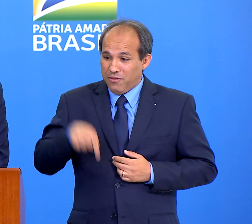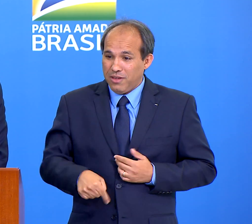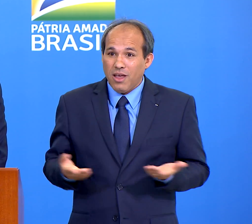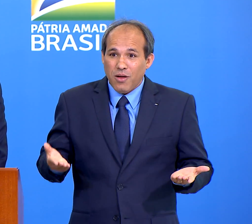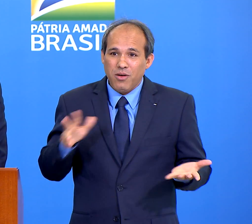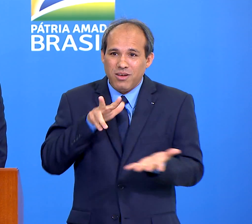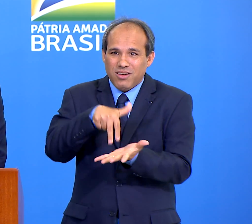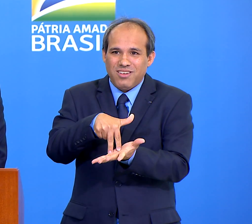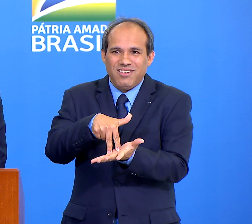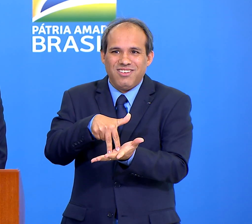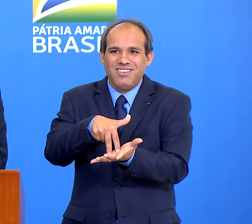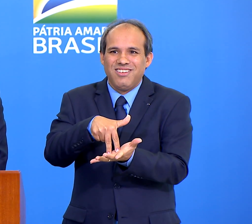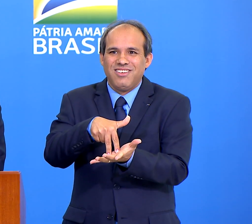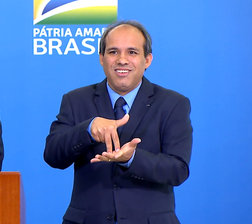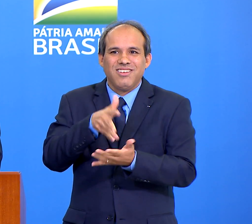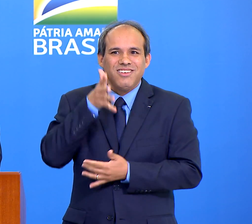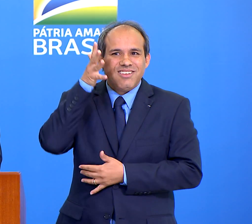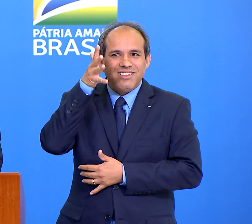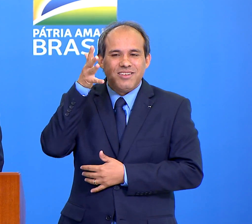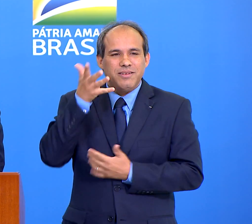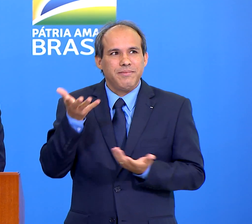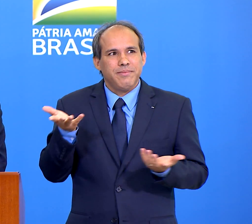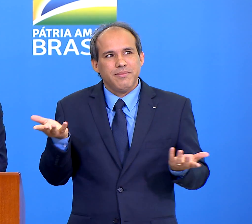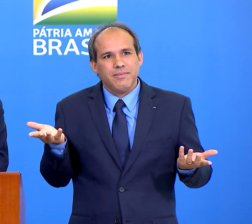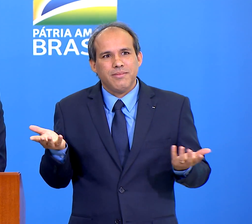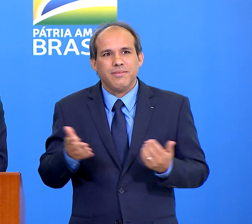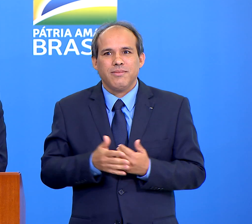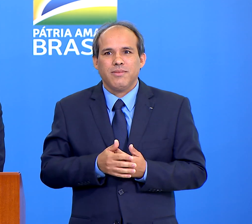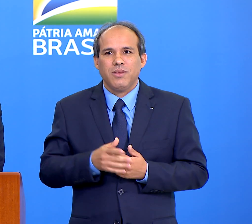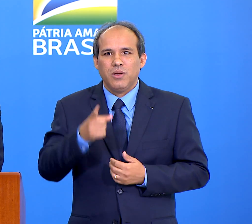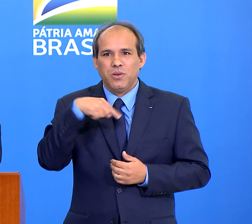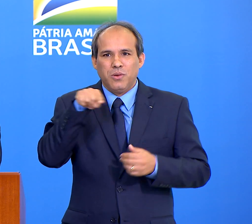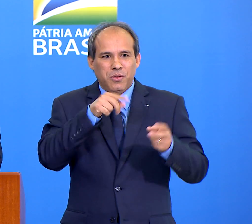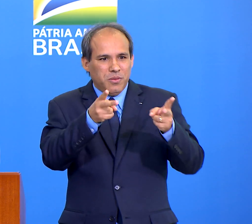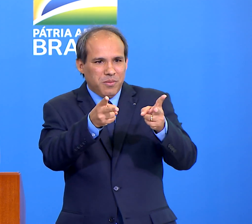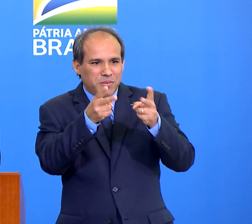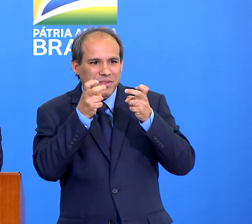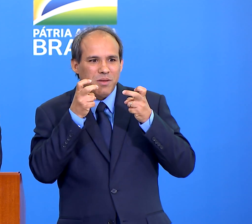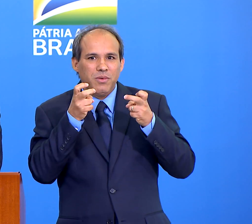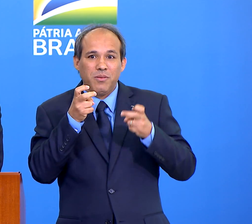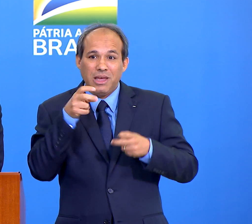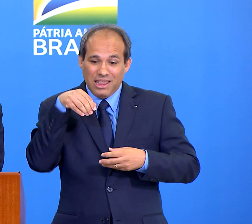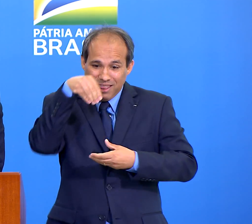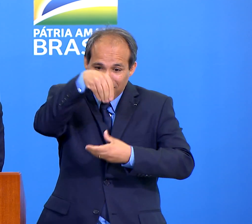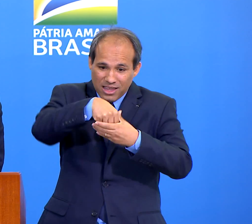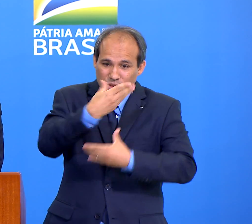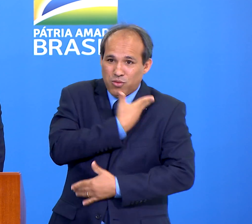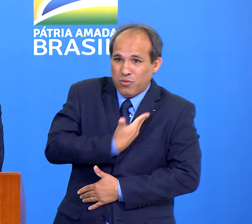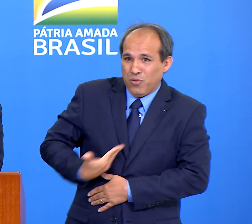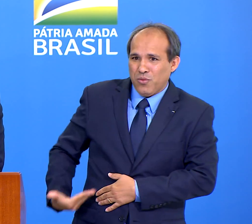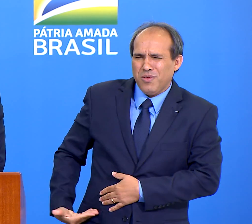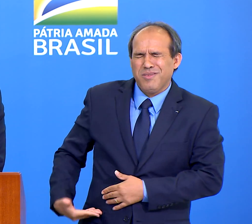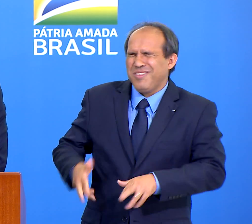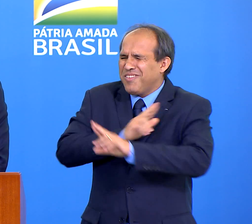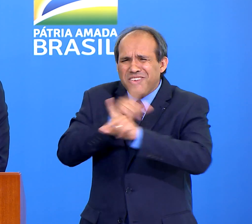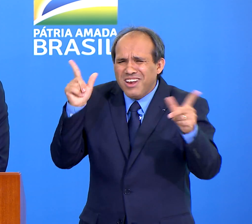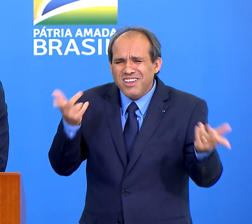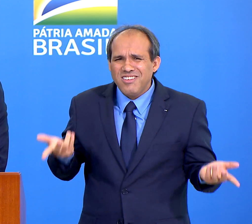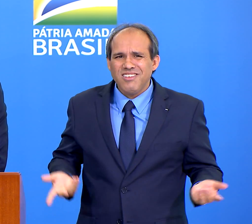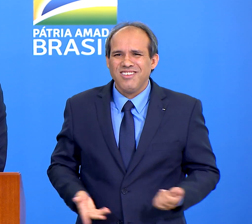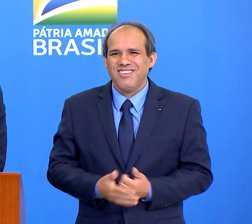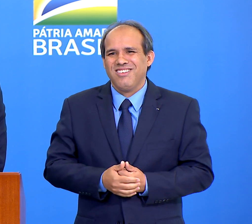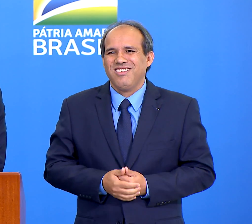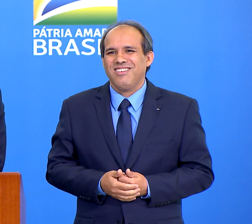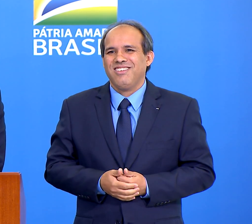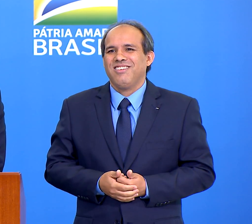aqui e quando a gente percebe né um governo tão diferente